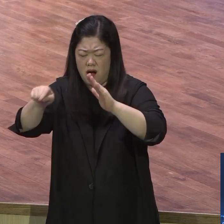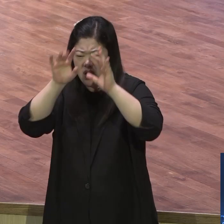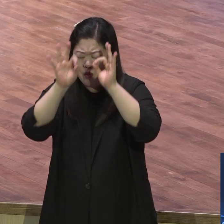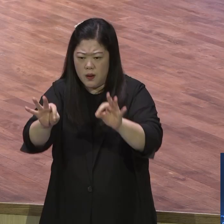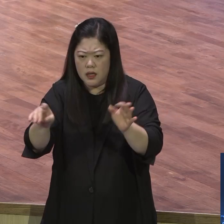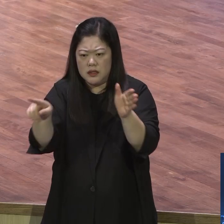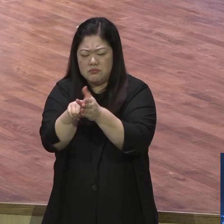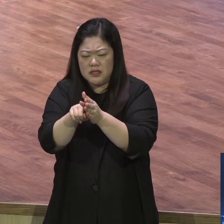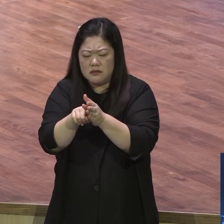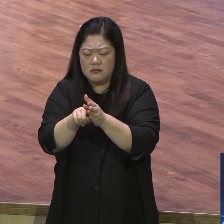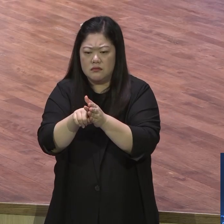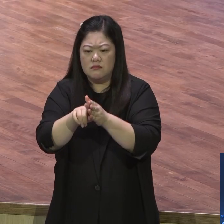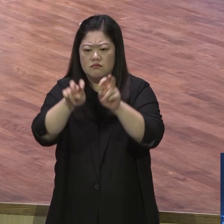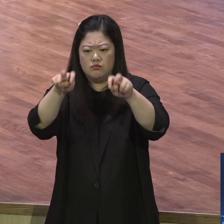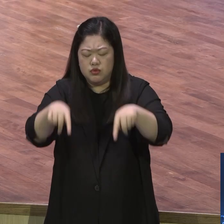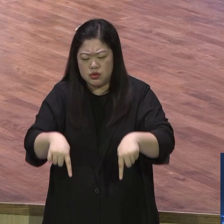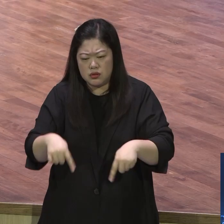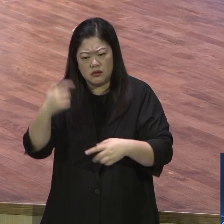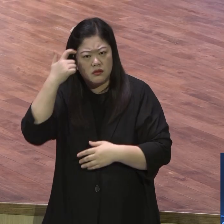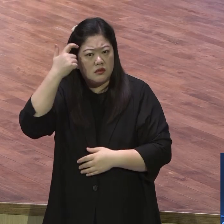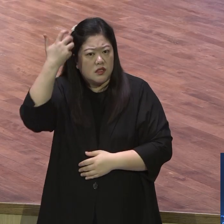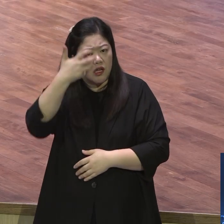제시해주는 문제를 답을 주는